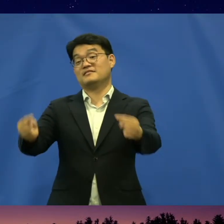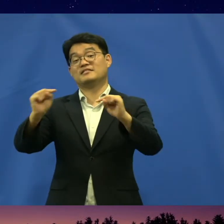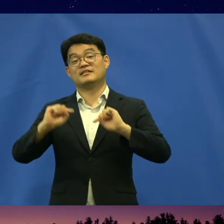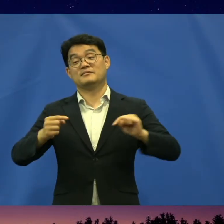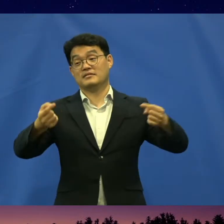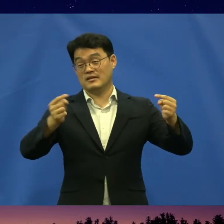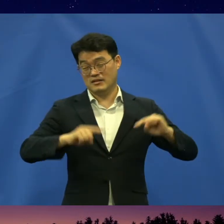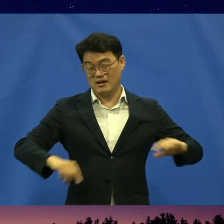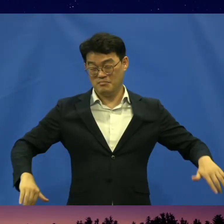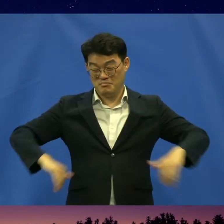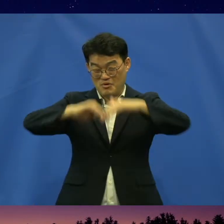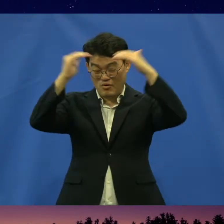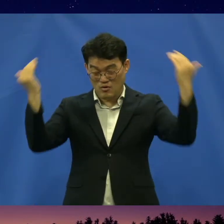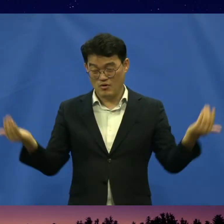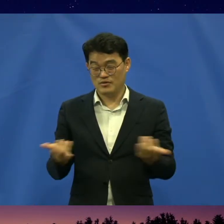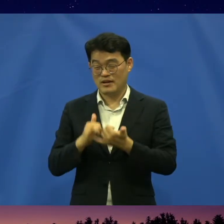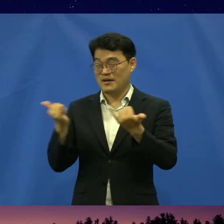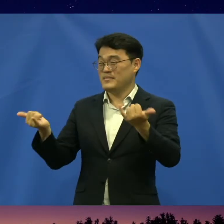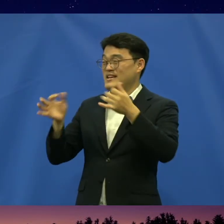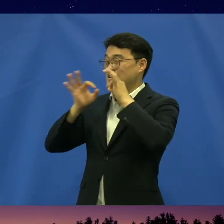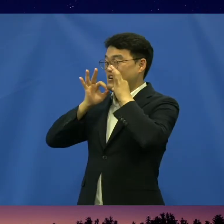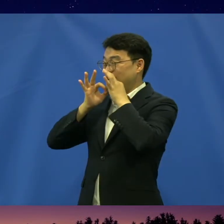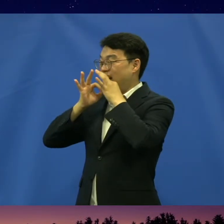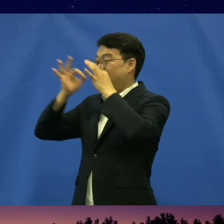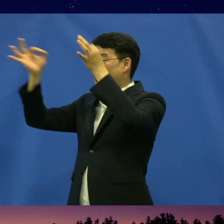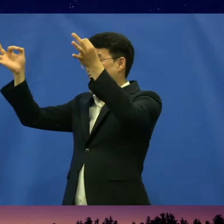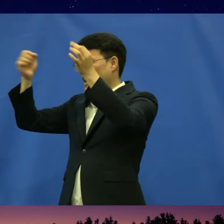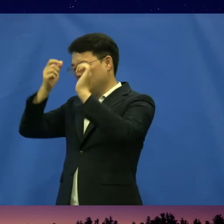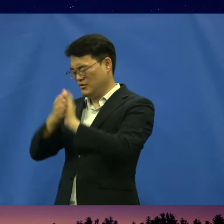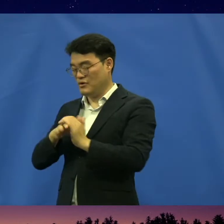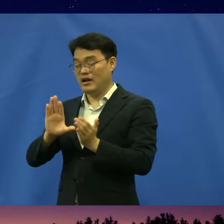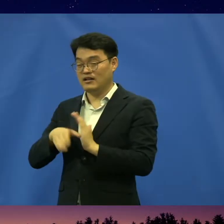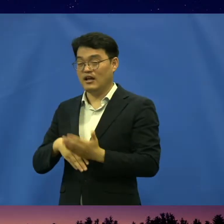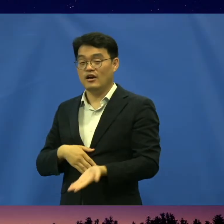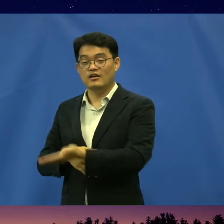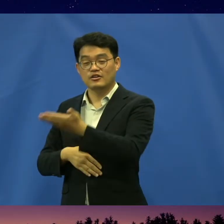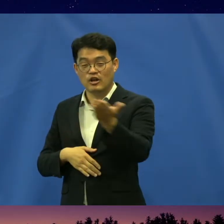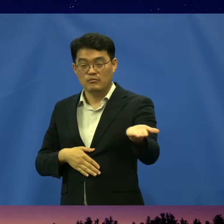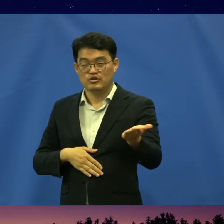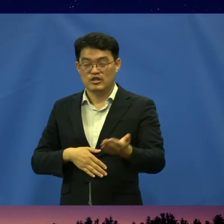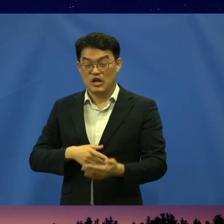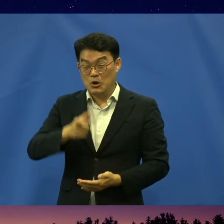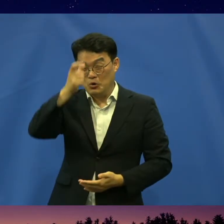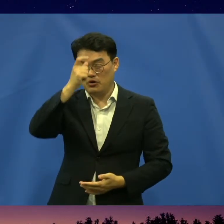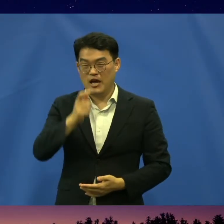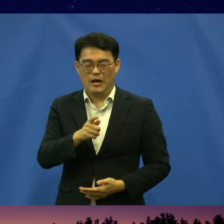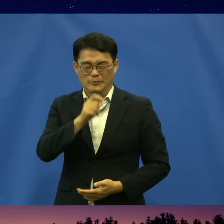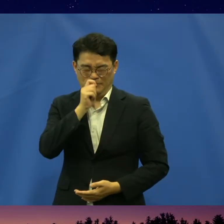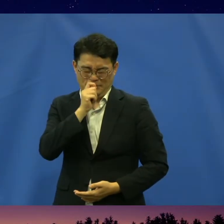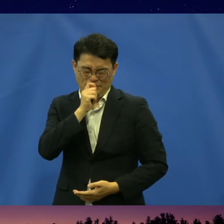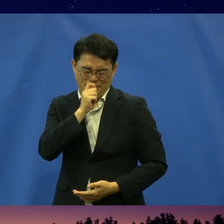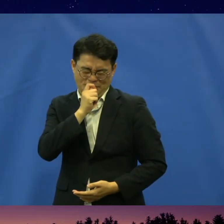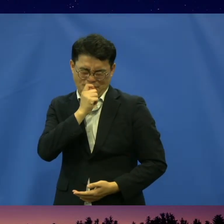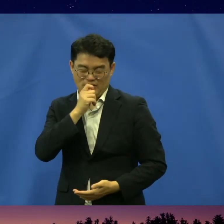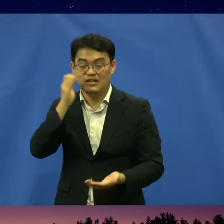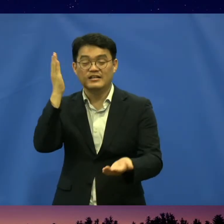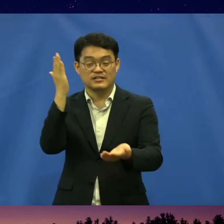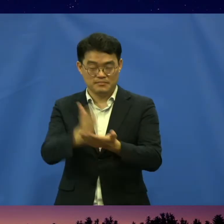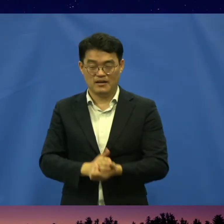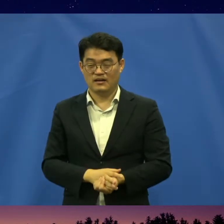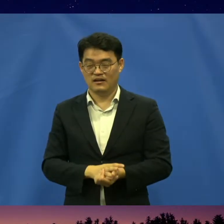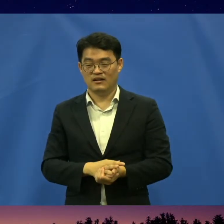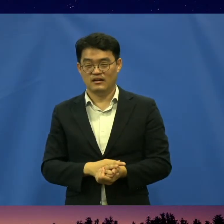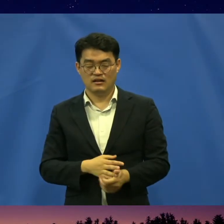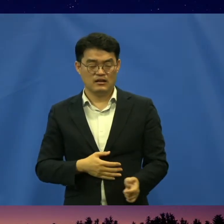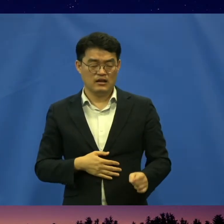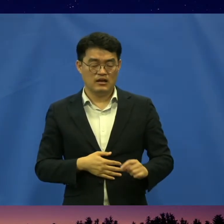소리를 넣어서 기도할 때 여러분들 소리를 내어서 기도하는 게 좋아요. 그래서 옆에 사람이 너무 세게 막 그리고 또박또박 하면